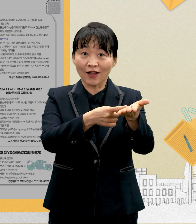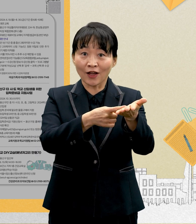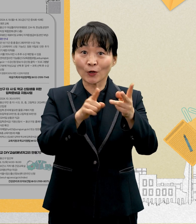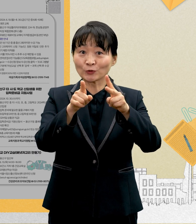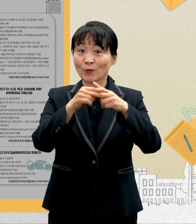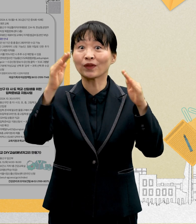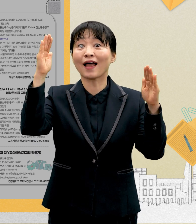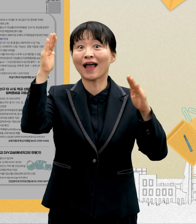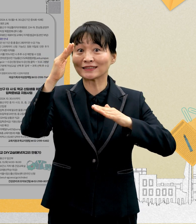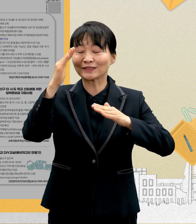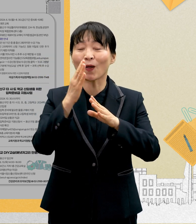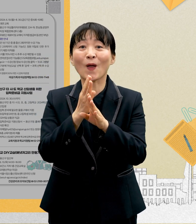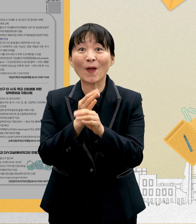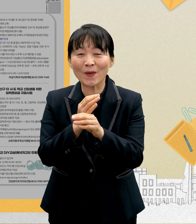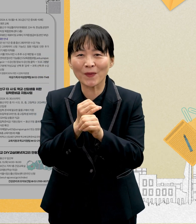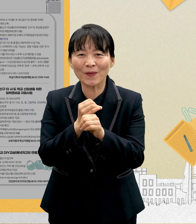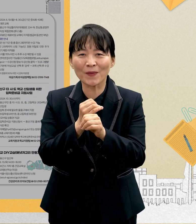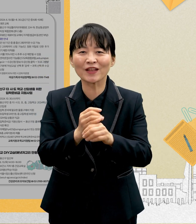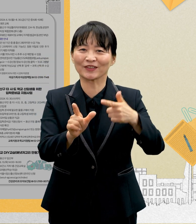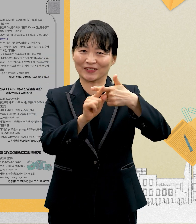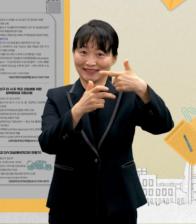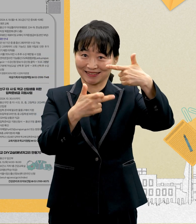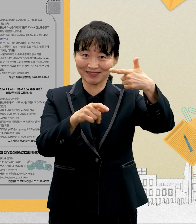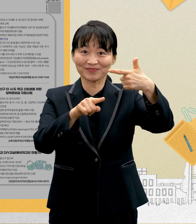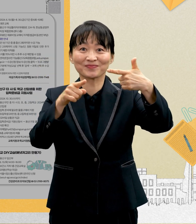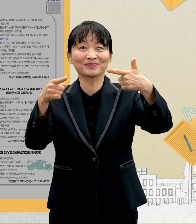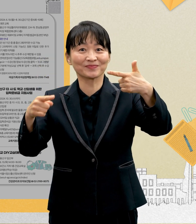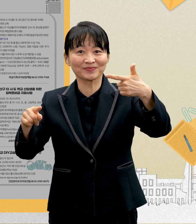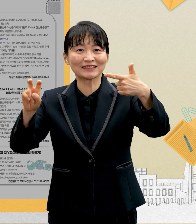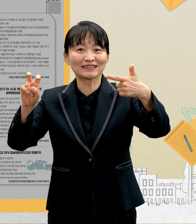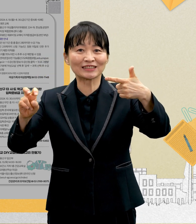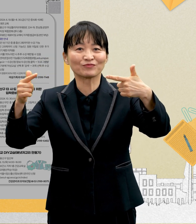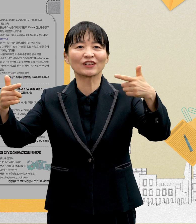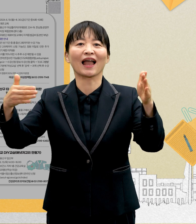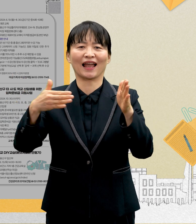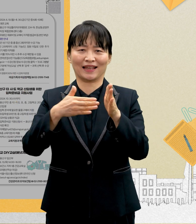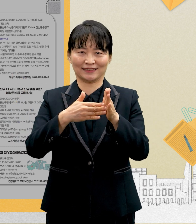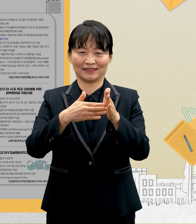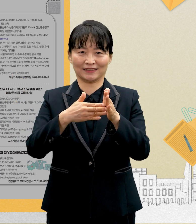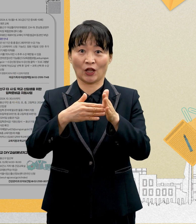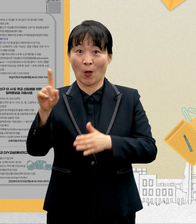신청을 원하는 초등학생은 오는 17일부터 26일까지 용산구 교육종합포털에서 신청할 수